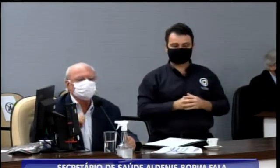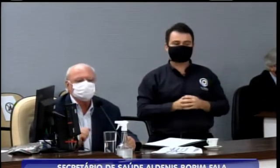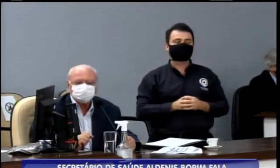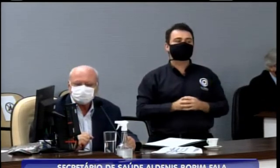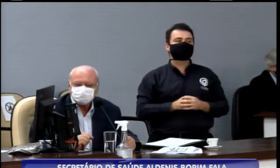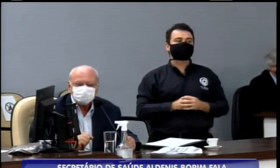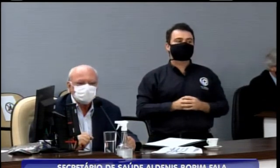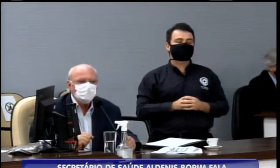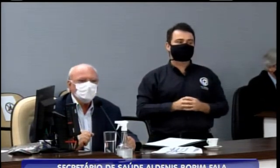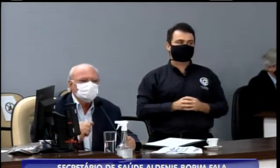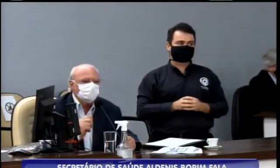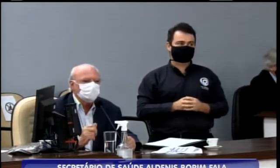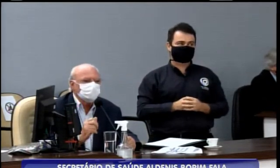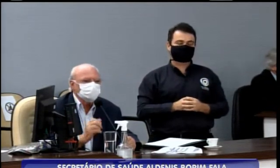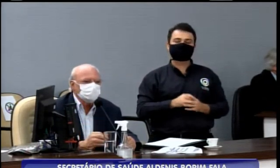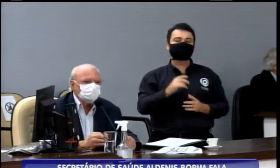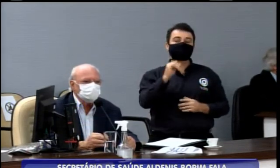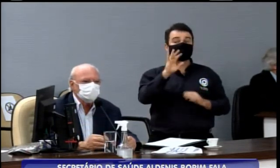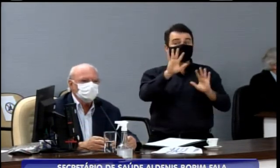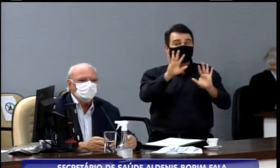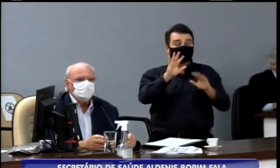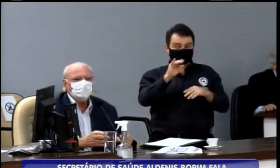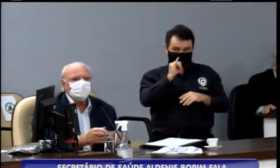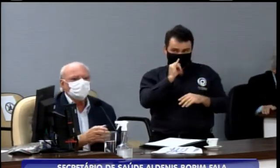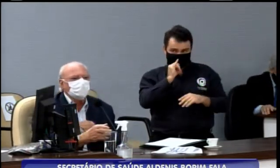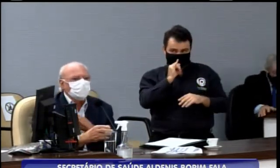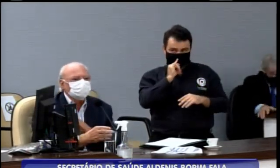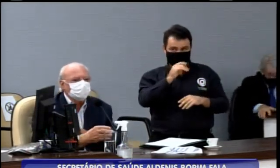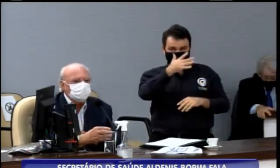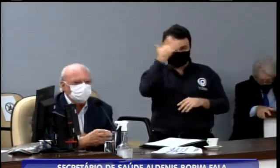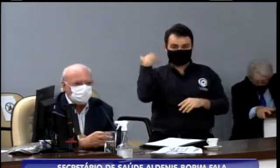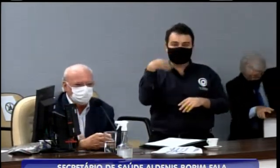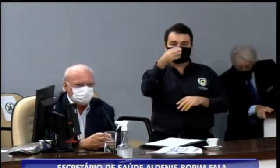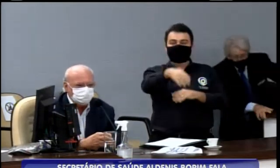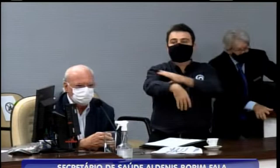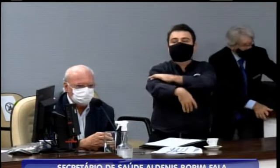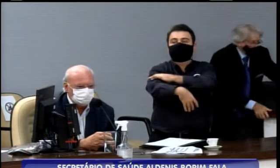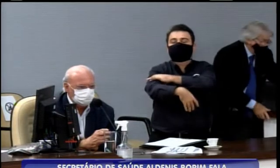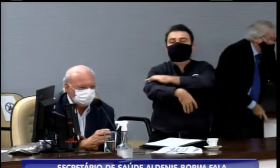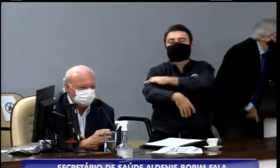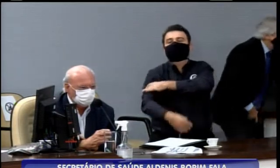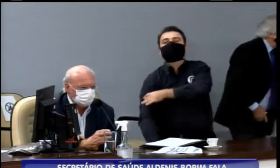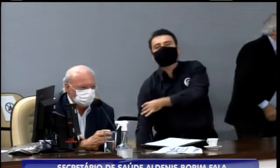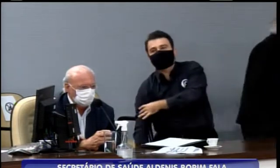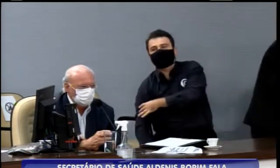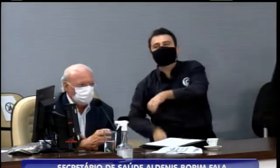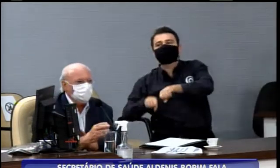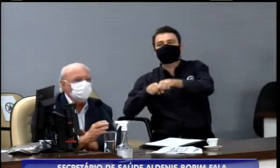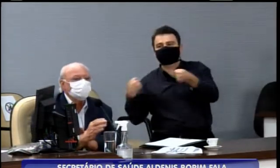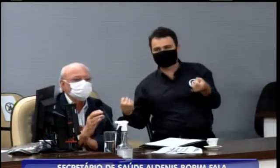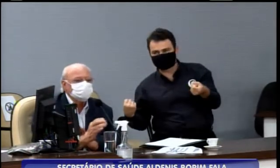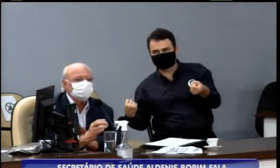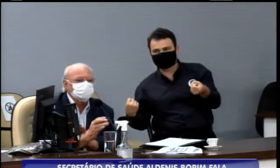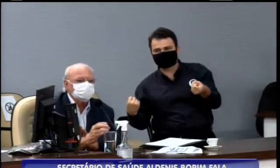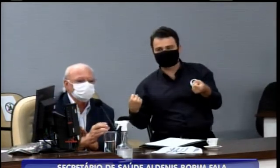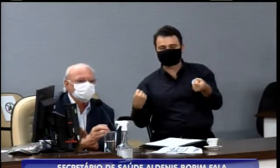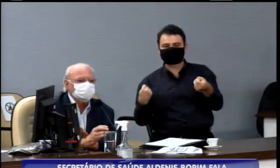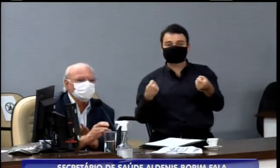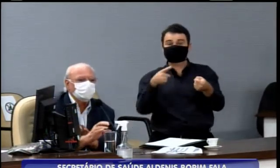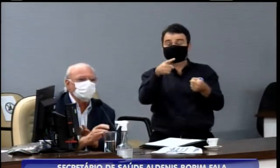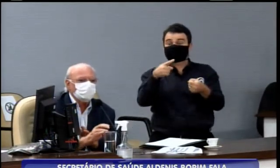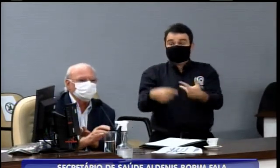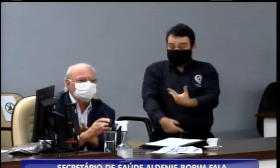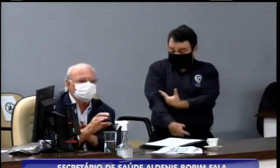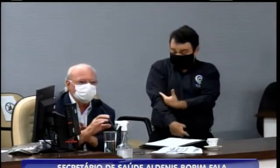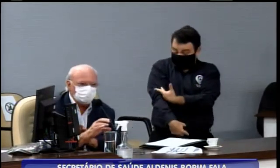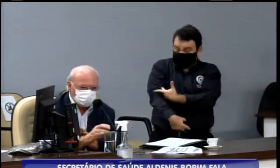exemplo, chegou um paciente com o braço quebrado e ele precisa de uma cirurgia